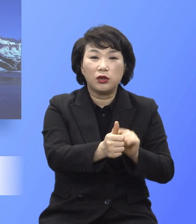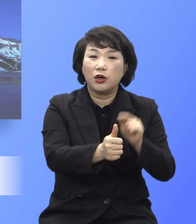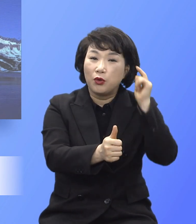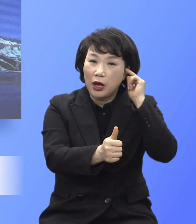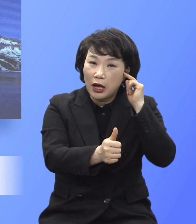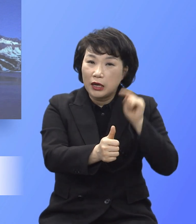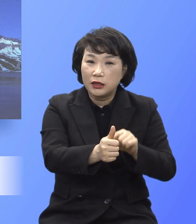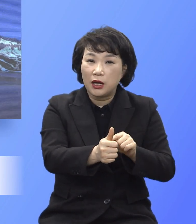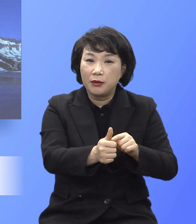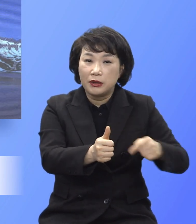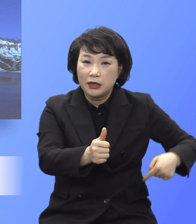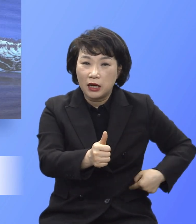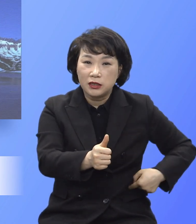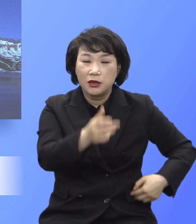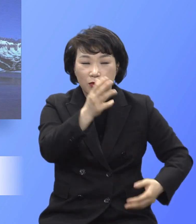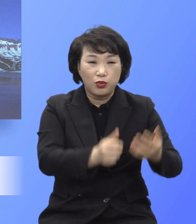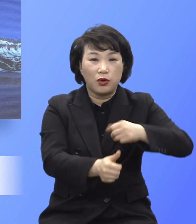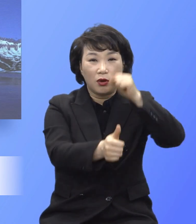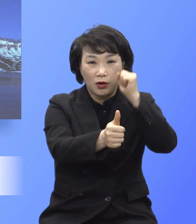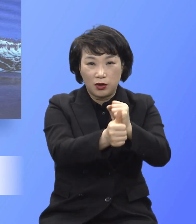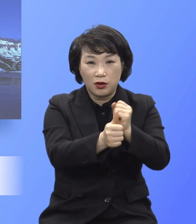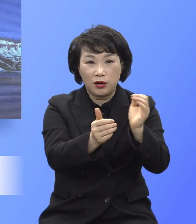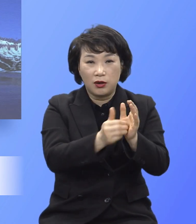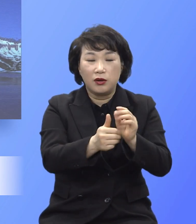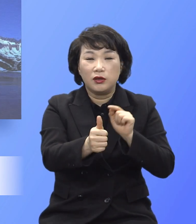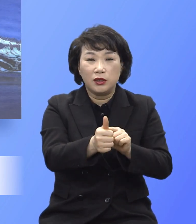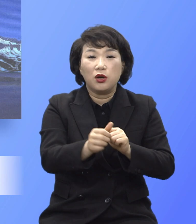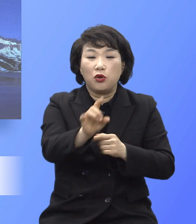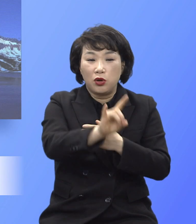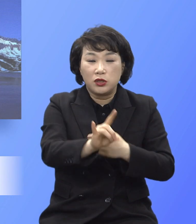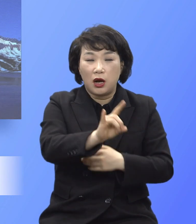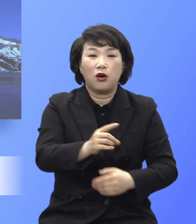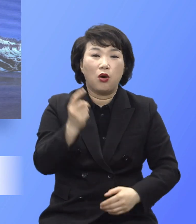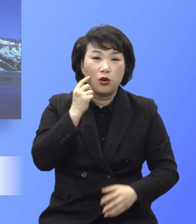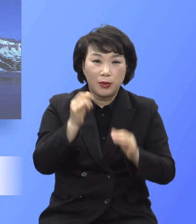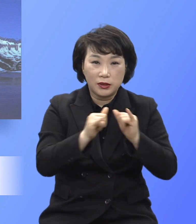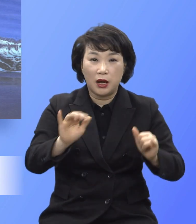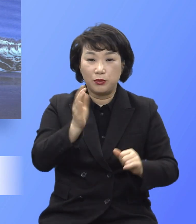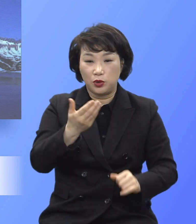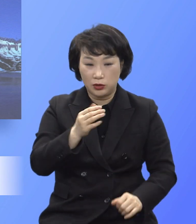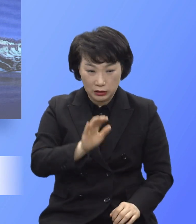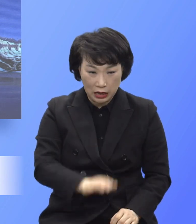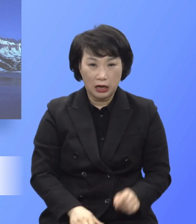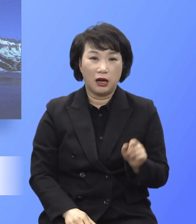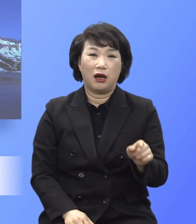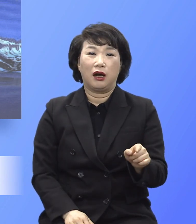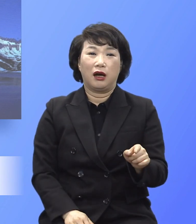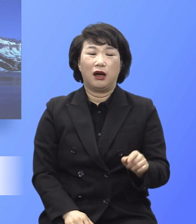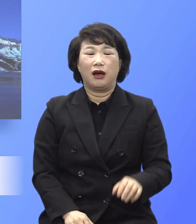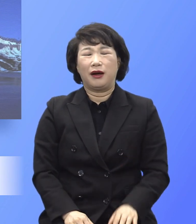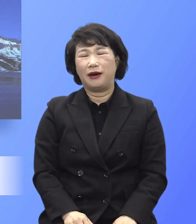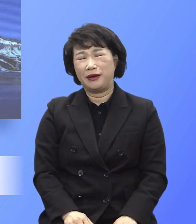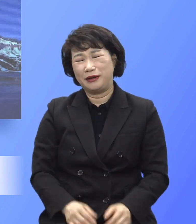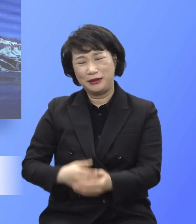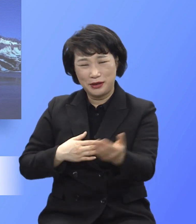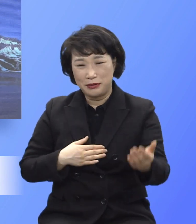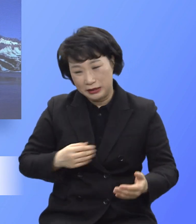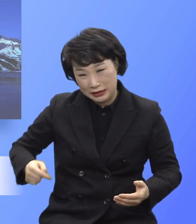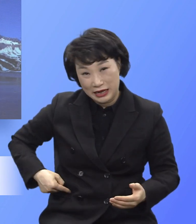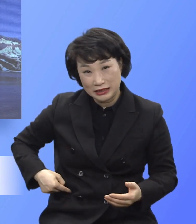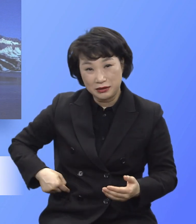쫓으려 하셨으니 저는 양심이 화인마저 외식하는 자가 되었다는 것입니다. 여러분